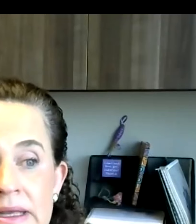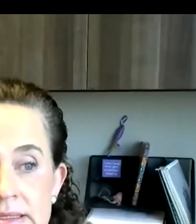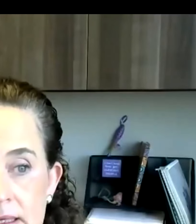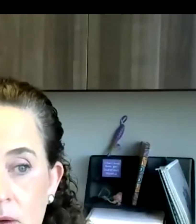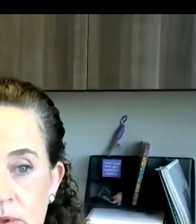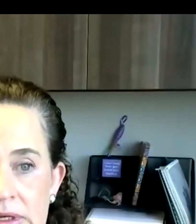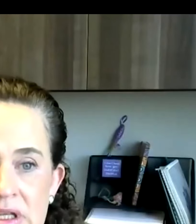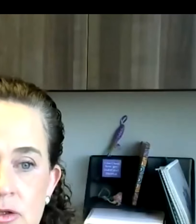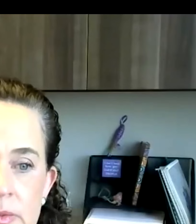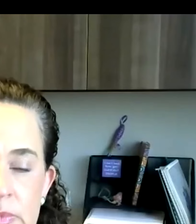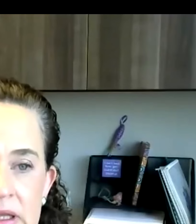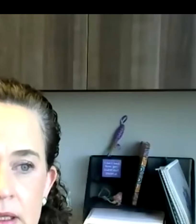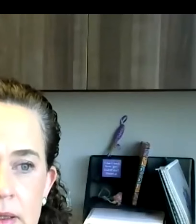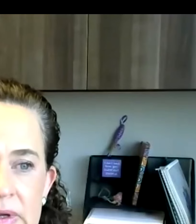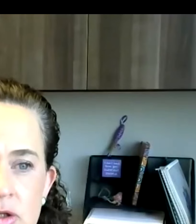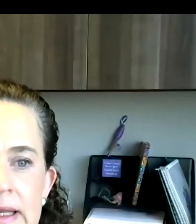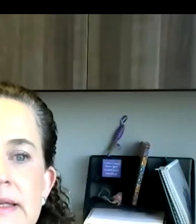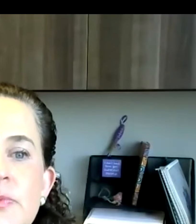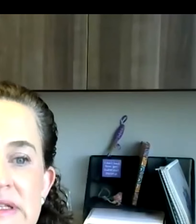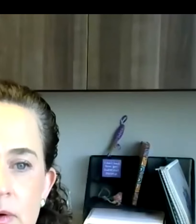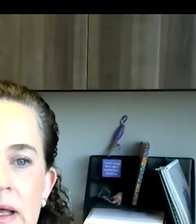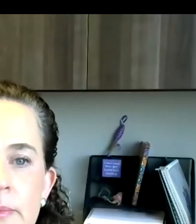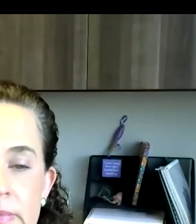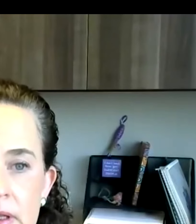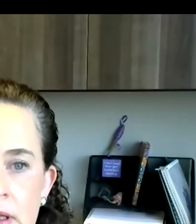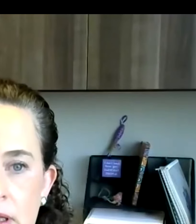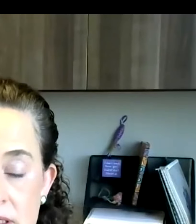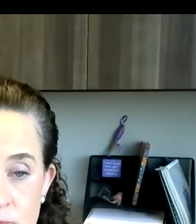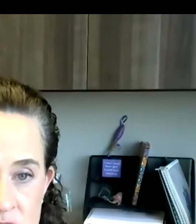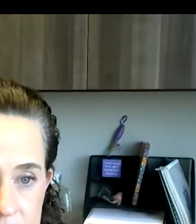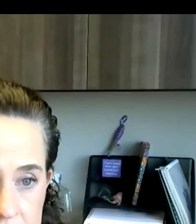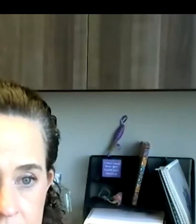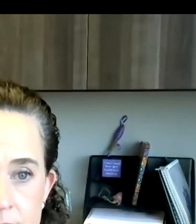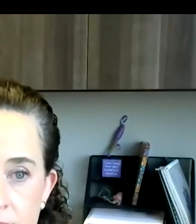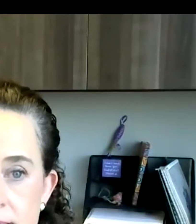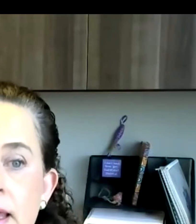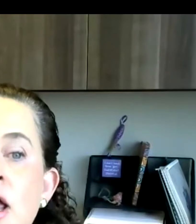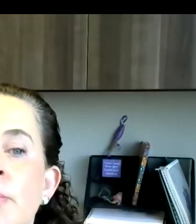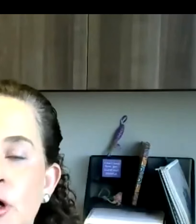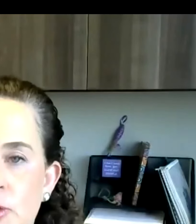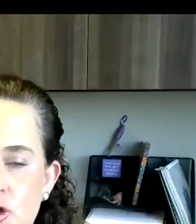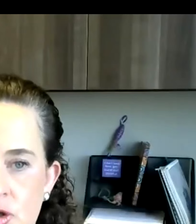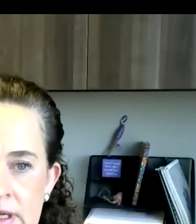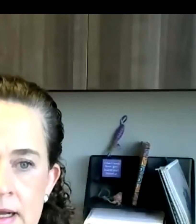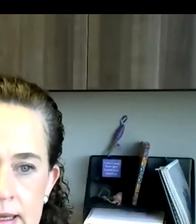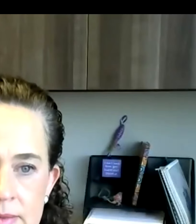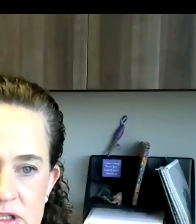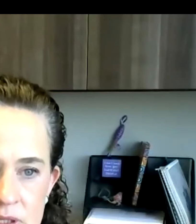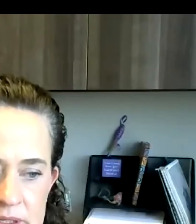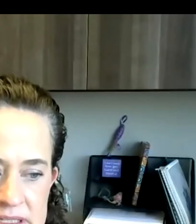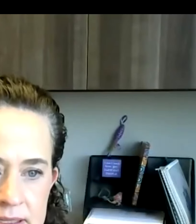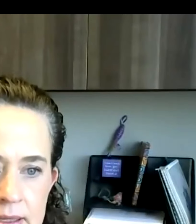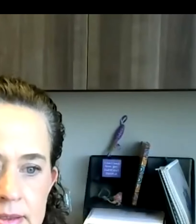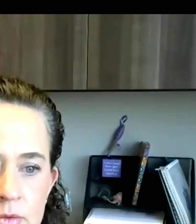Una vez que ya obtuve los datos personales, pues ahora mi responsabilidad es proporcionar el